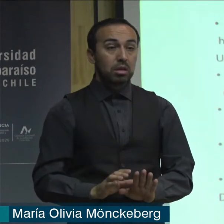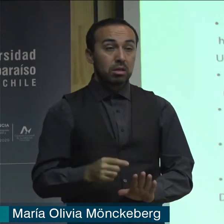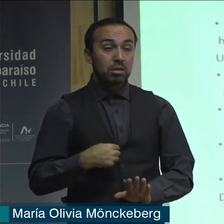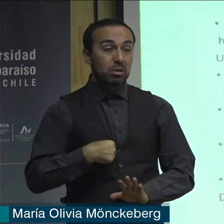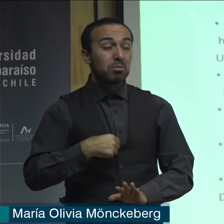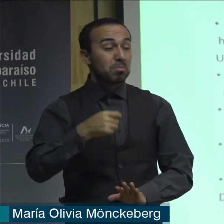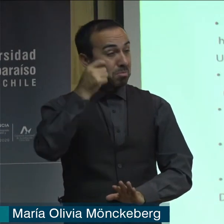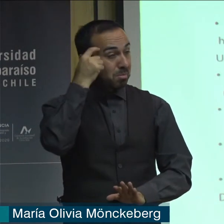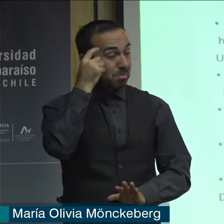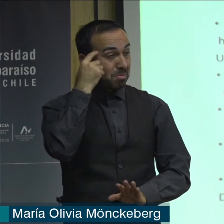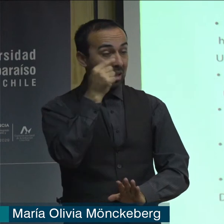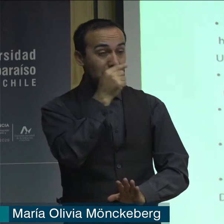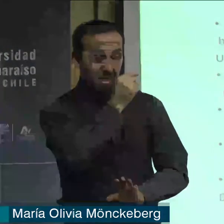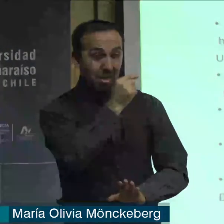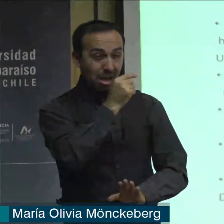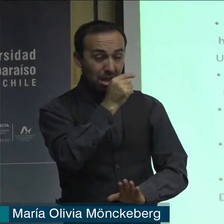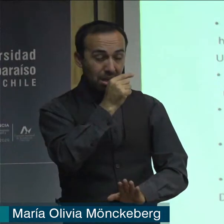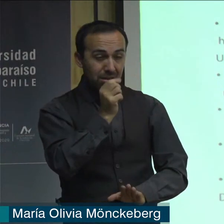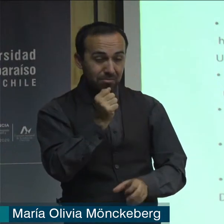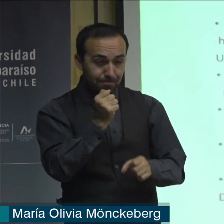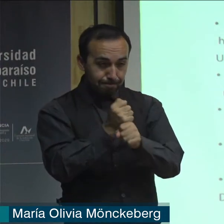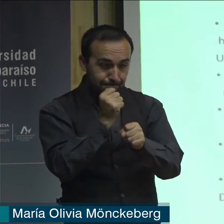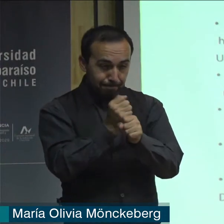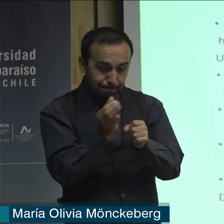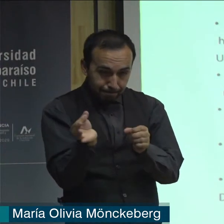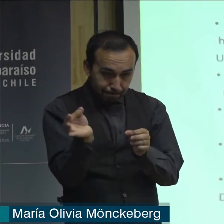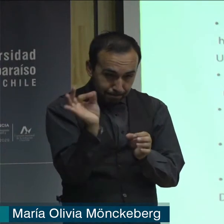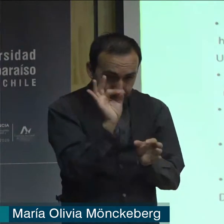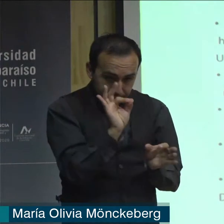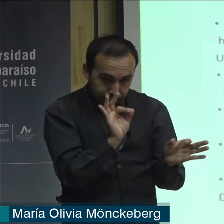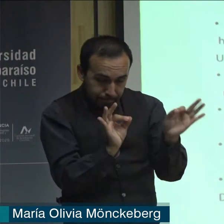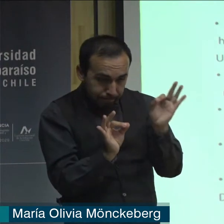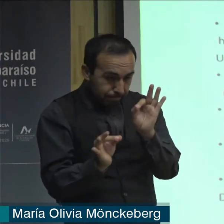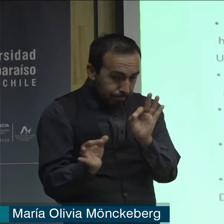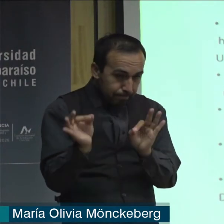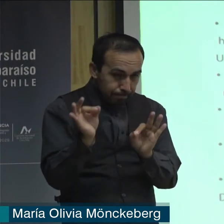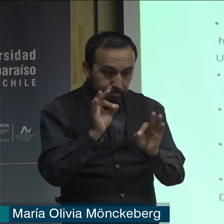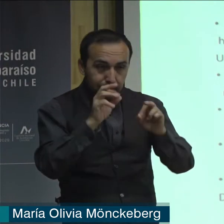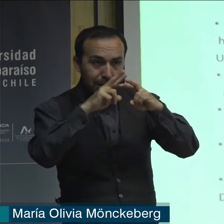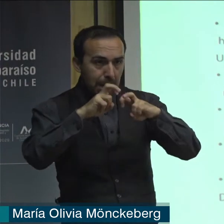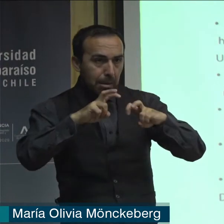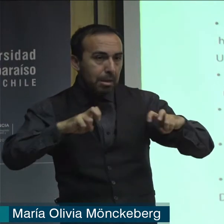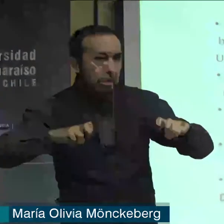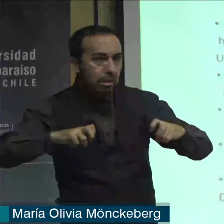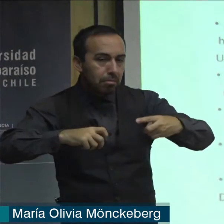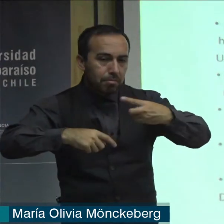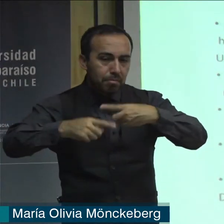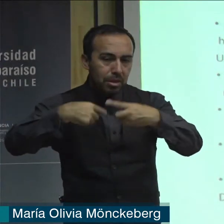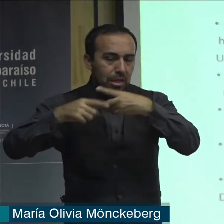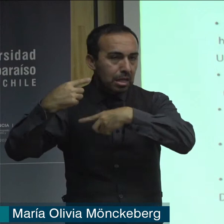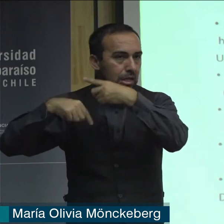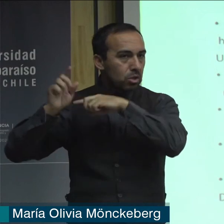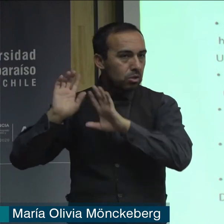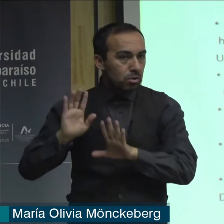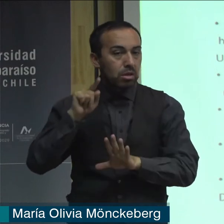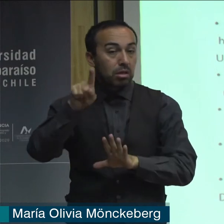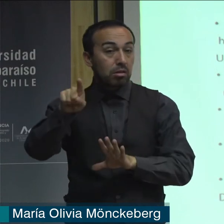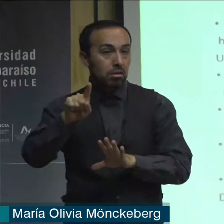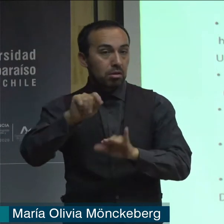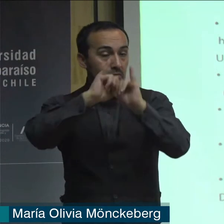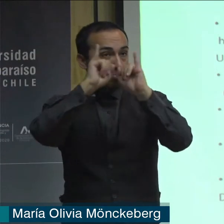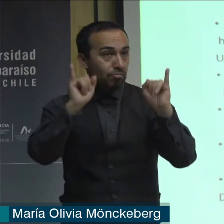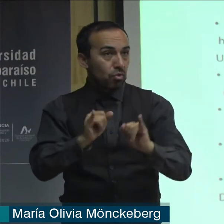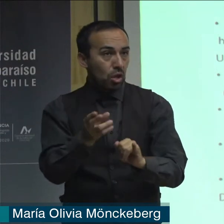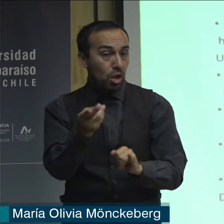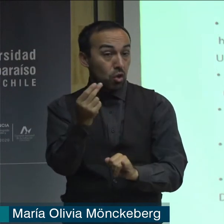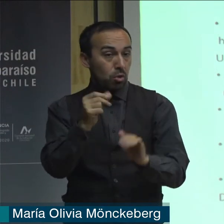trabajo para los que investigan en historia pero en historia del modelo económico por ejemplo